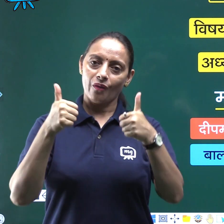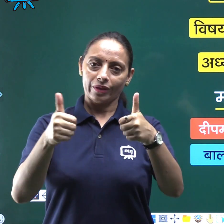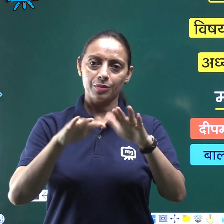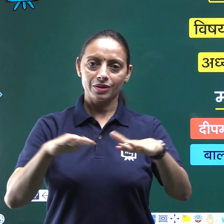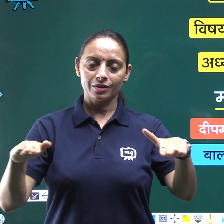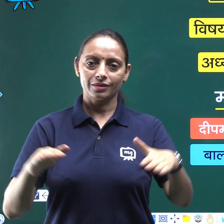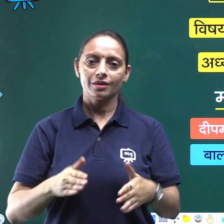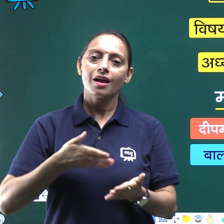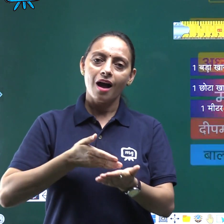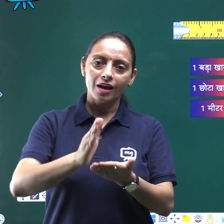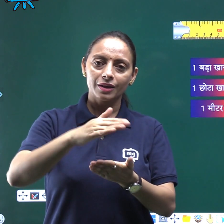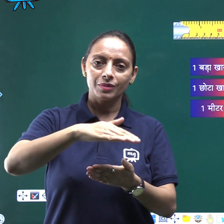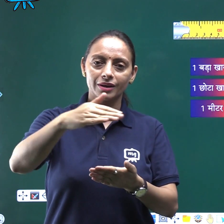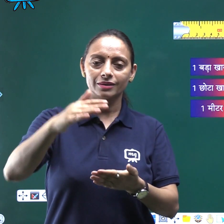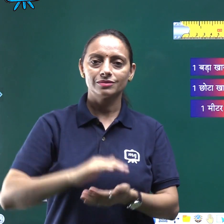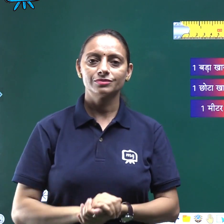बच्चों? आगे बढ़ें।